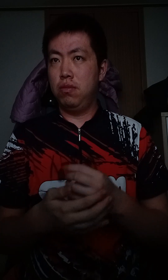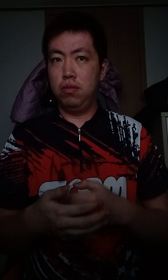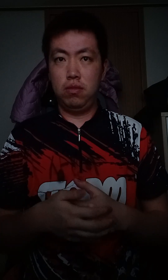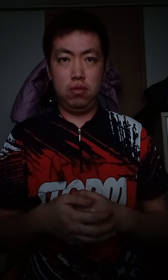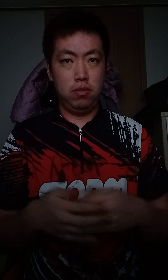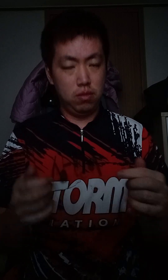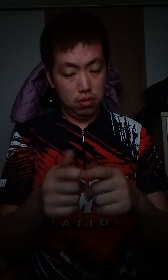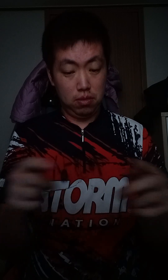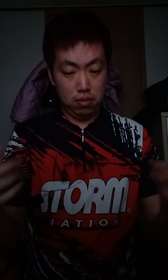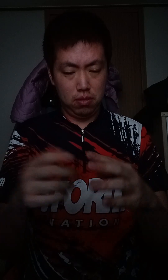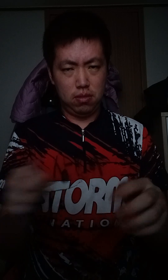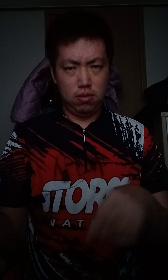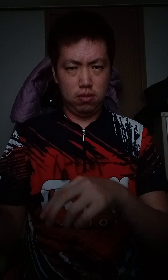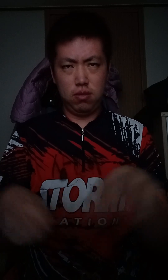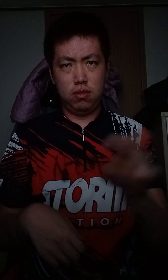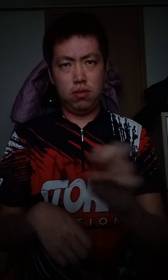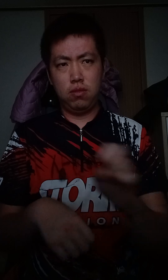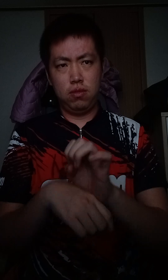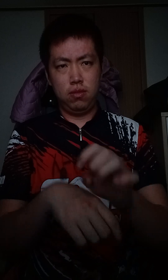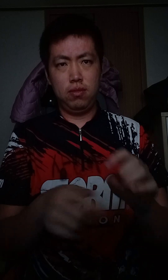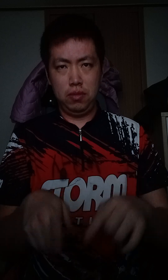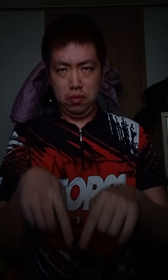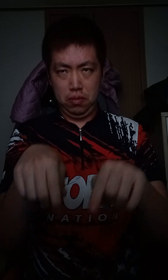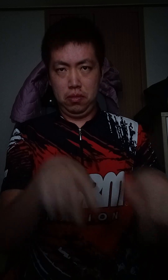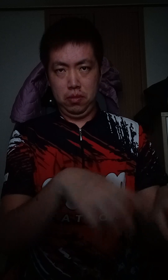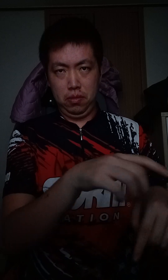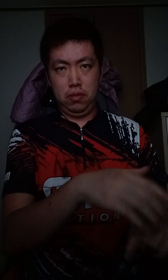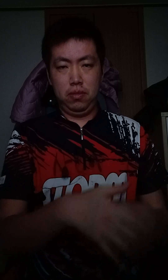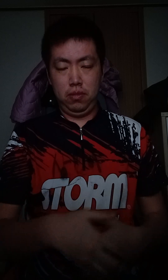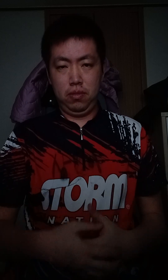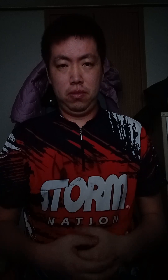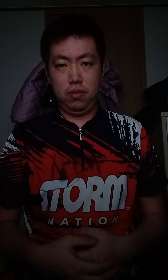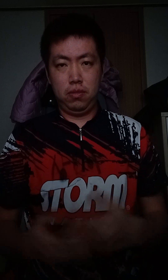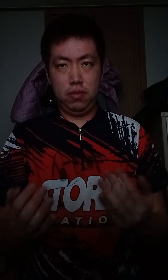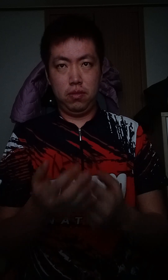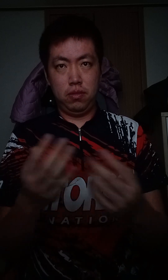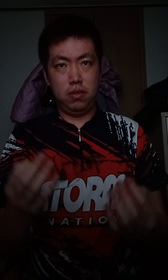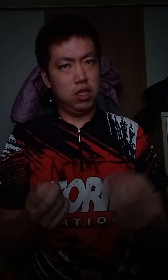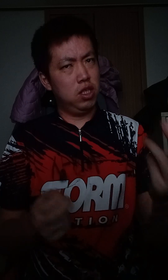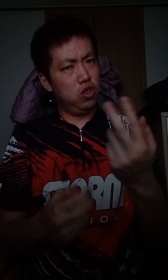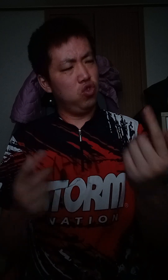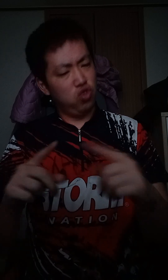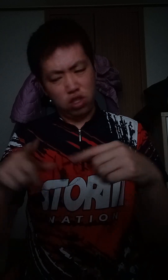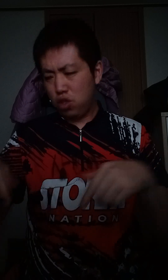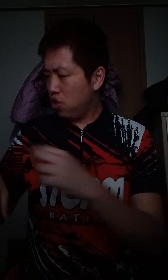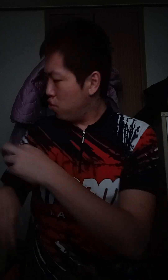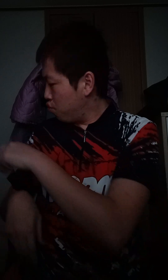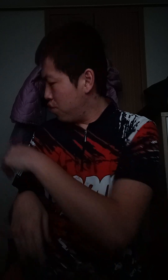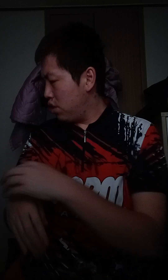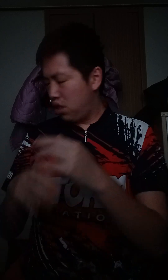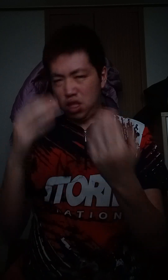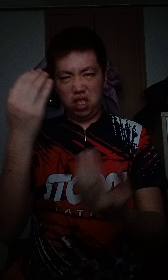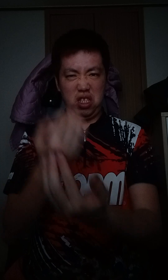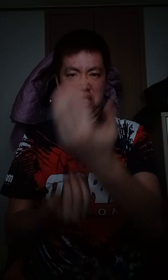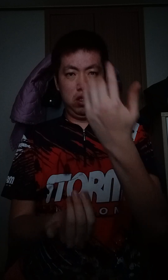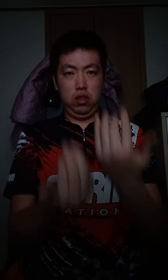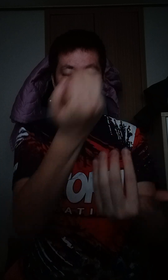수조 안으로 차량을 옮겨 진화한 모습인데요. 보시면 차량 뒷부분이 까맣게 탔습니다.